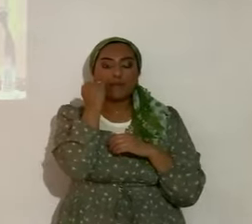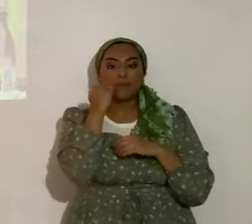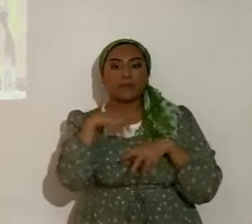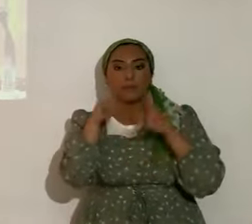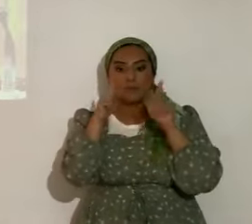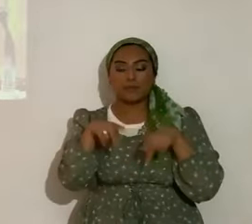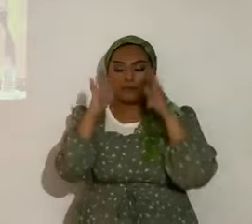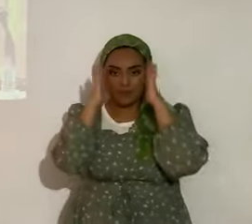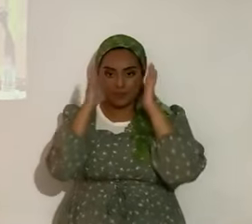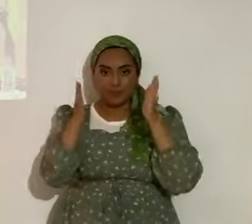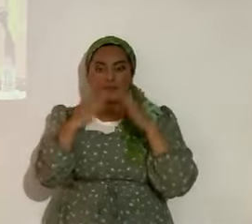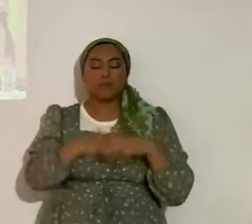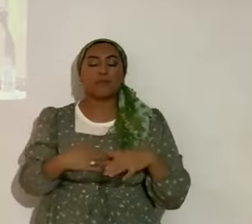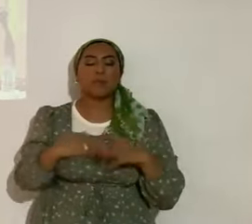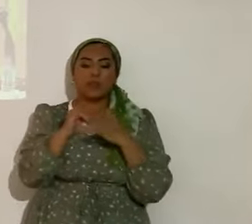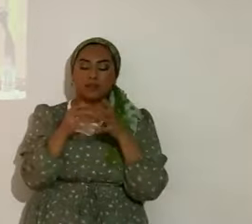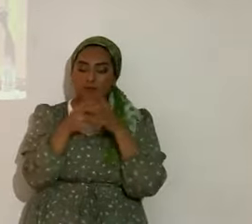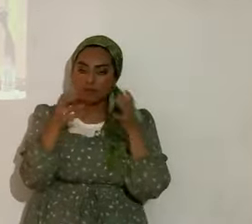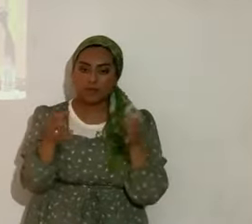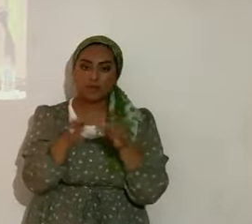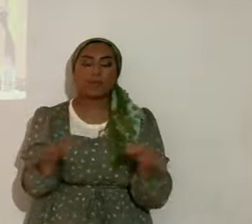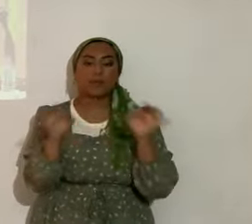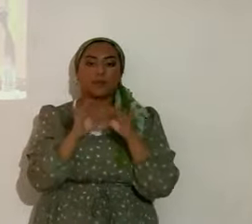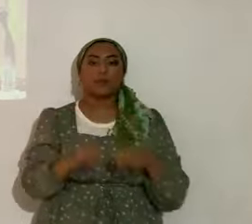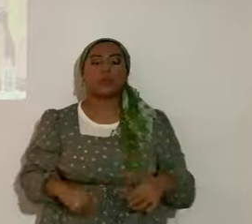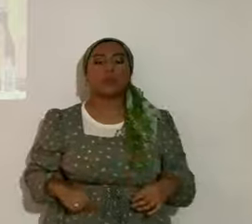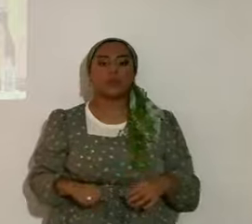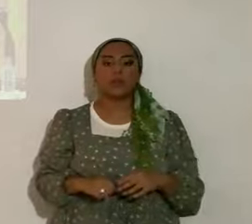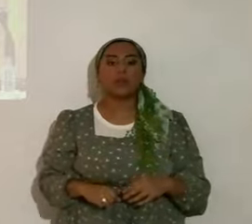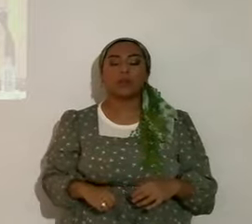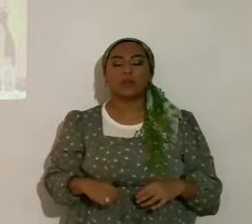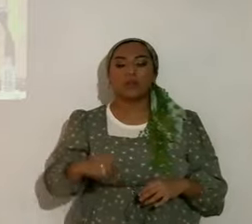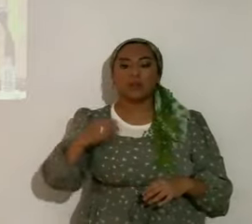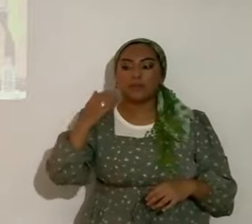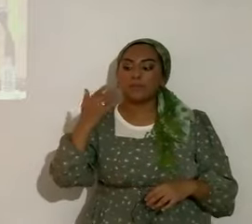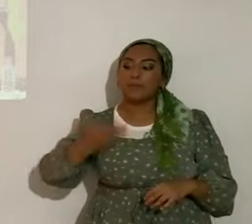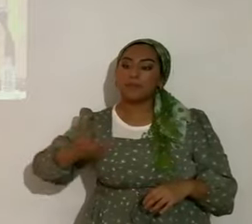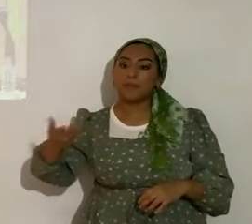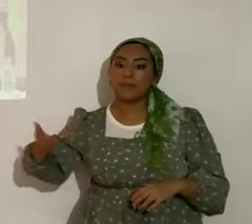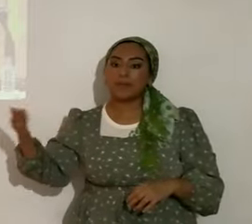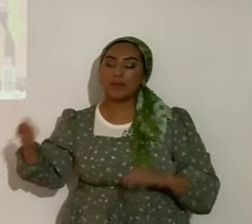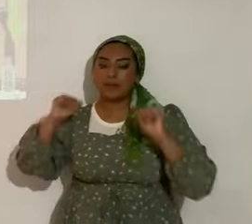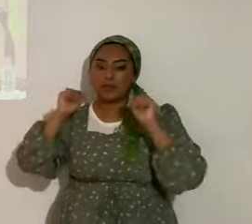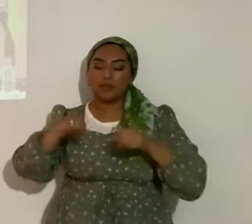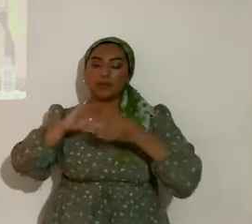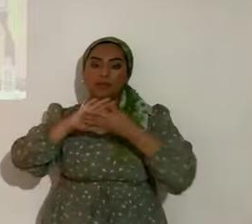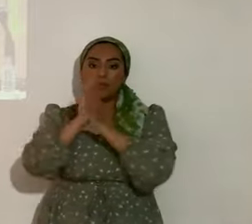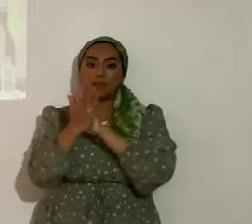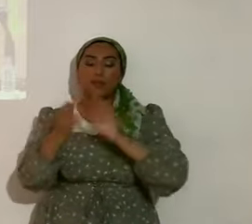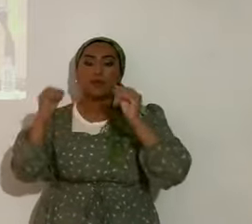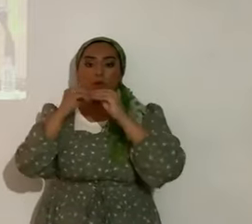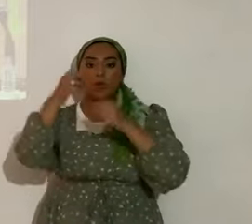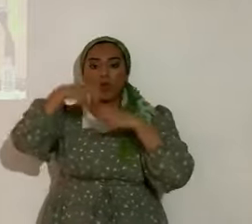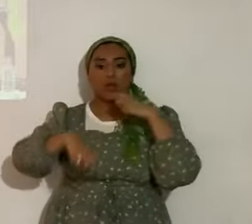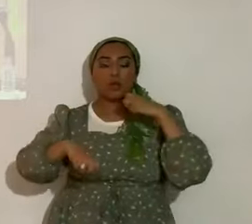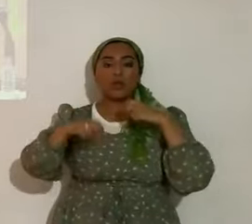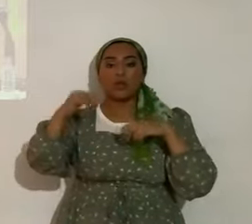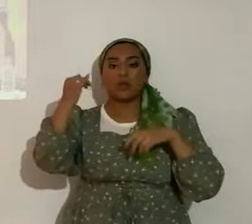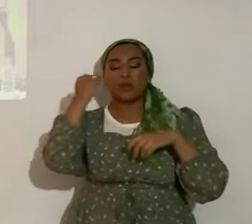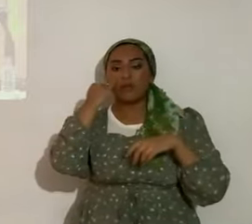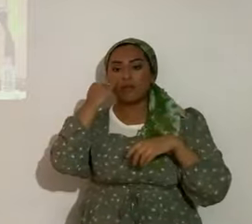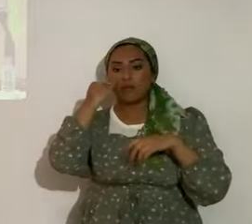persona, escuchen muy bien, por favor, esto es muy importante. Las cosas se pueden complicar si no se hace